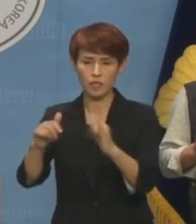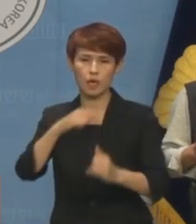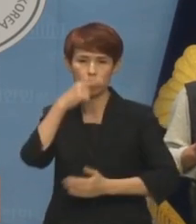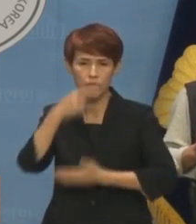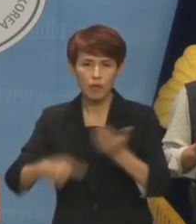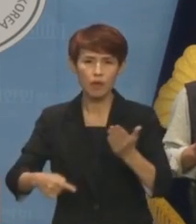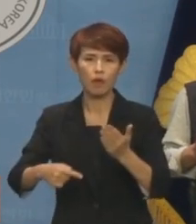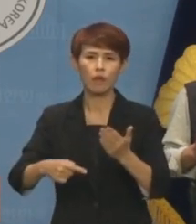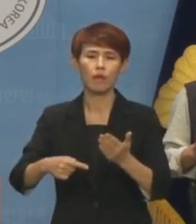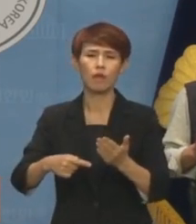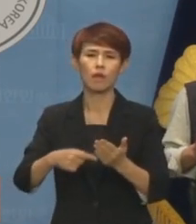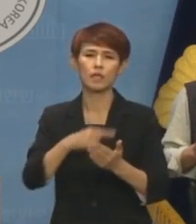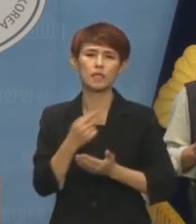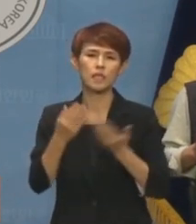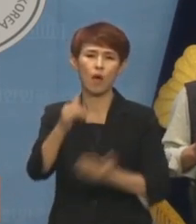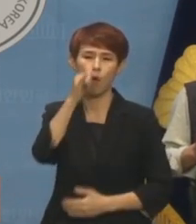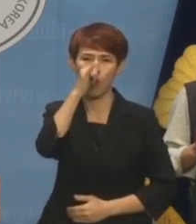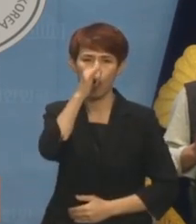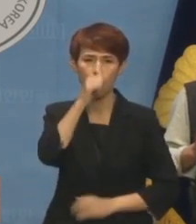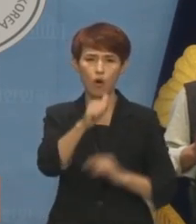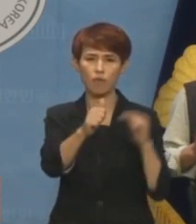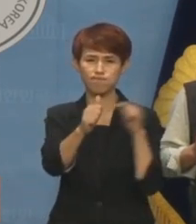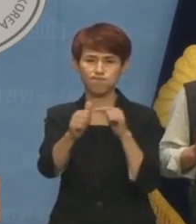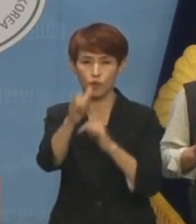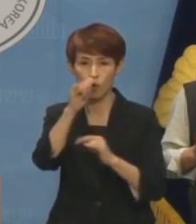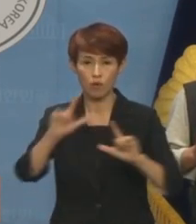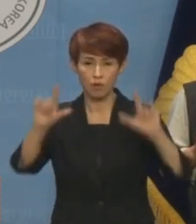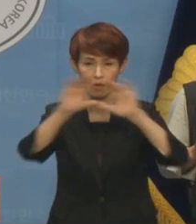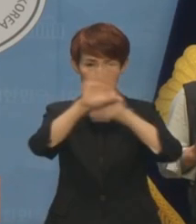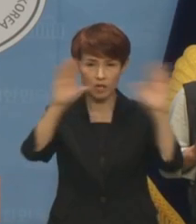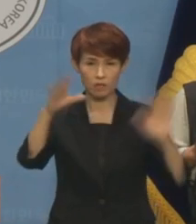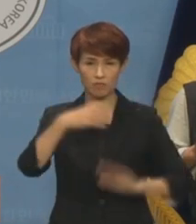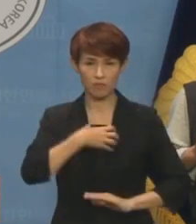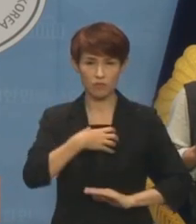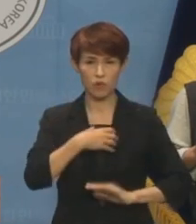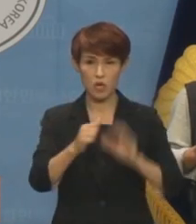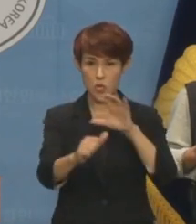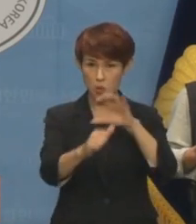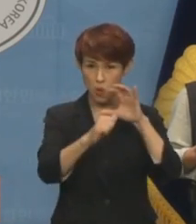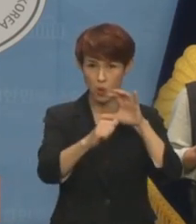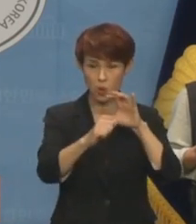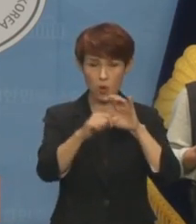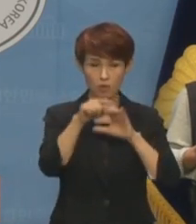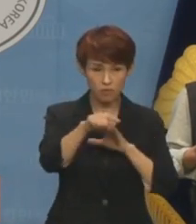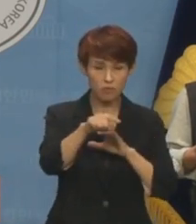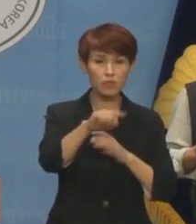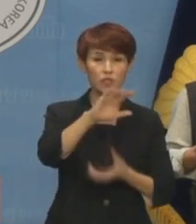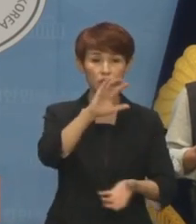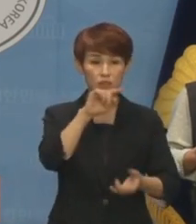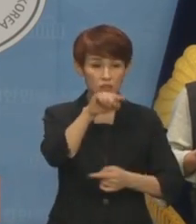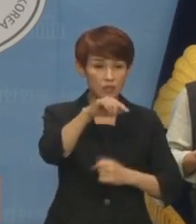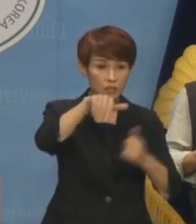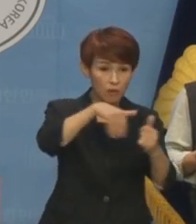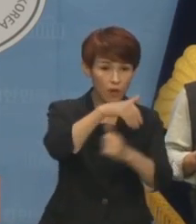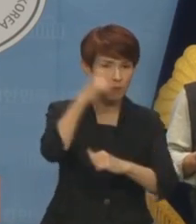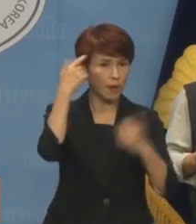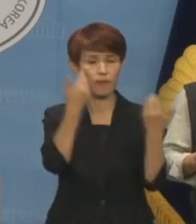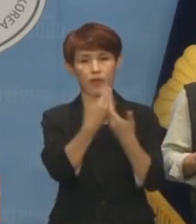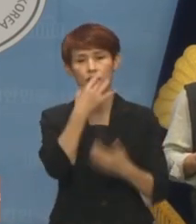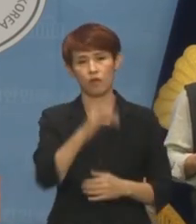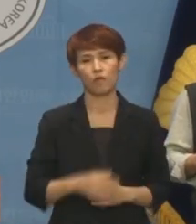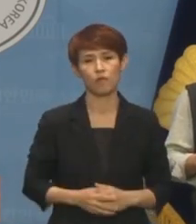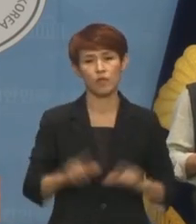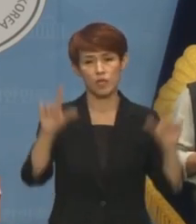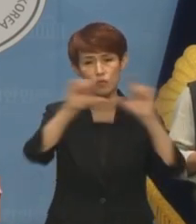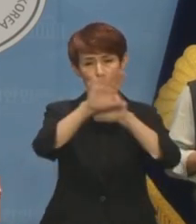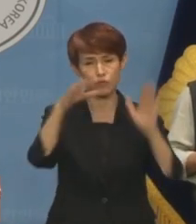피해만을 강요하는 법은 그 누구라도 기후위기를 명분으로 한 전환에 반대할 수밖에 없기 때문입니다. 즉, 기후위기